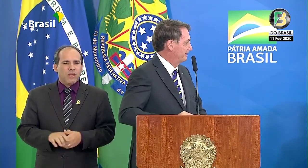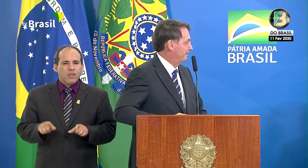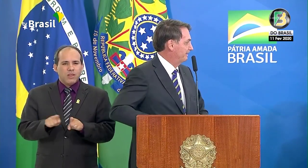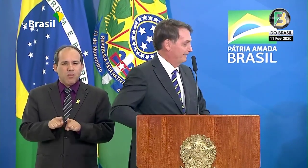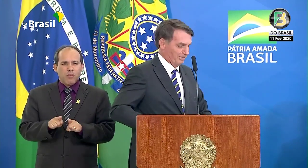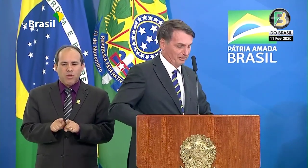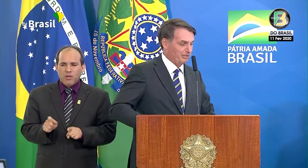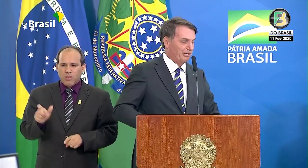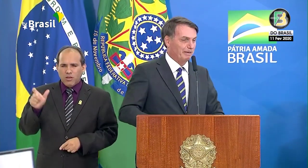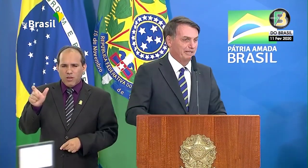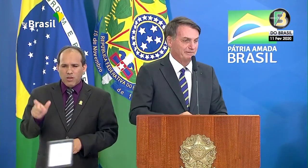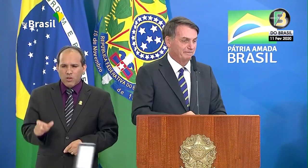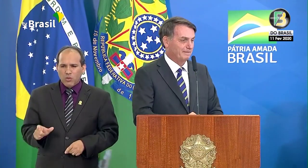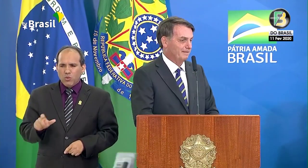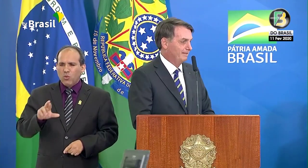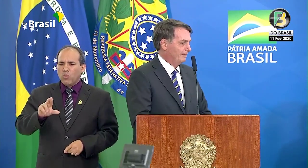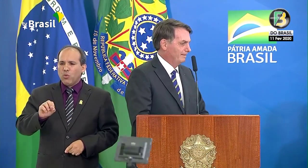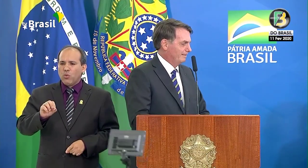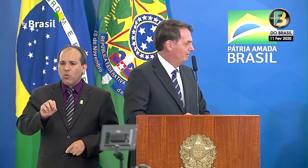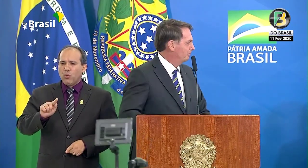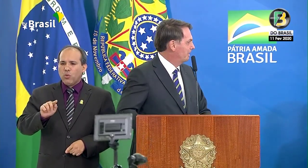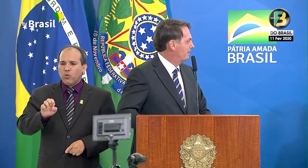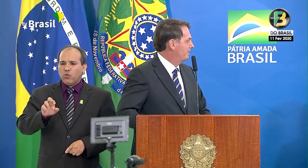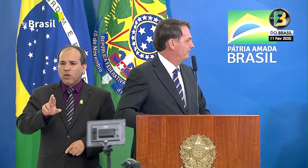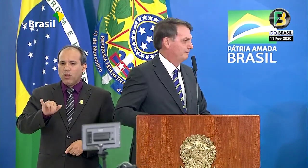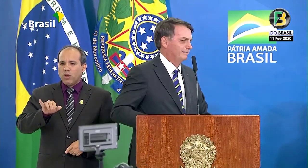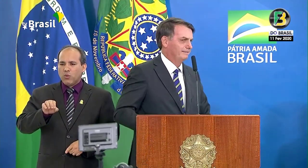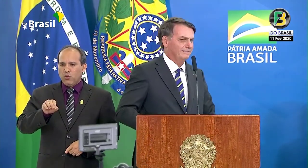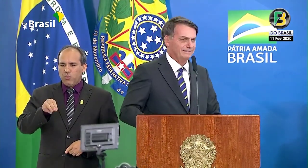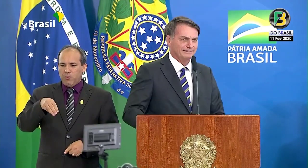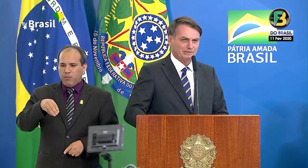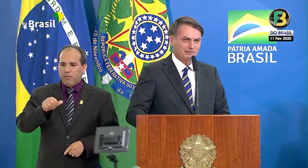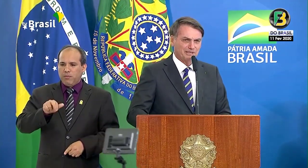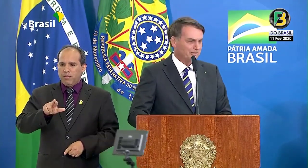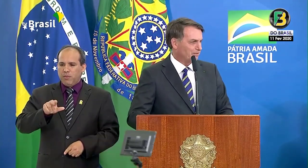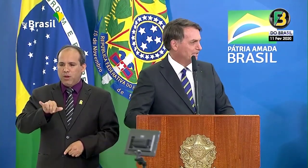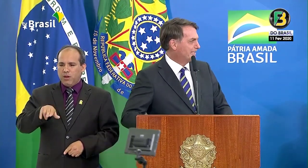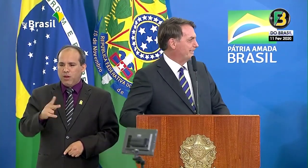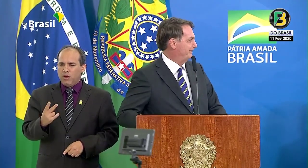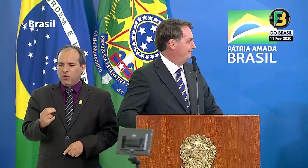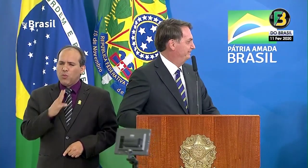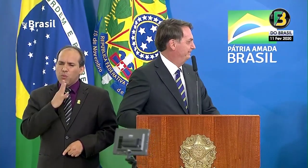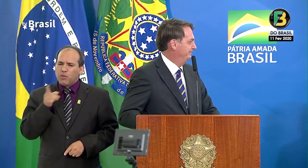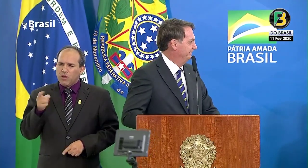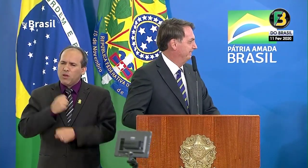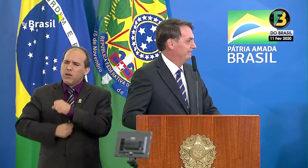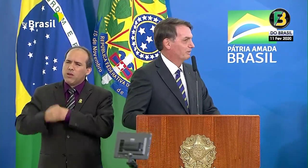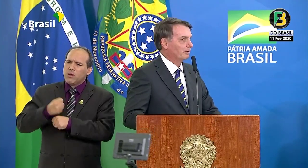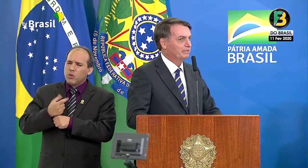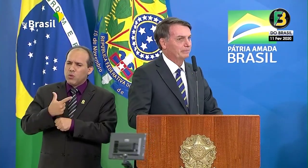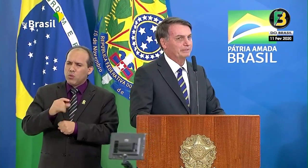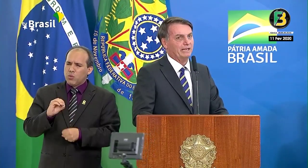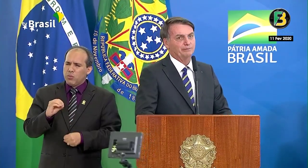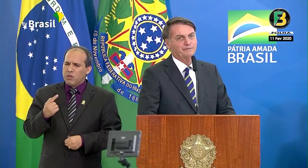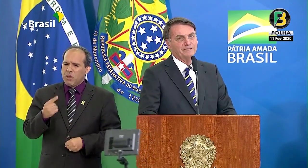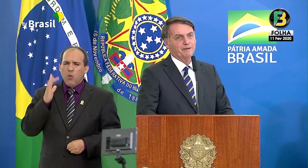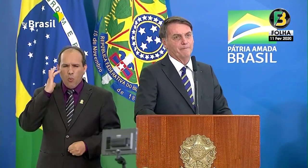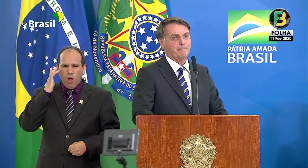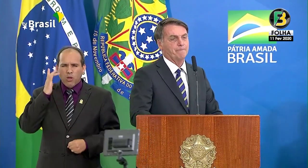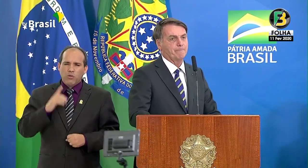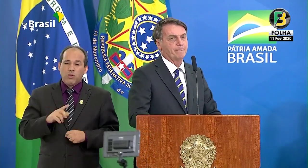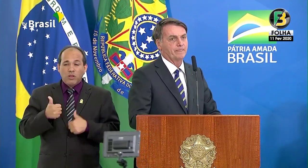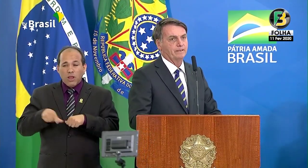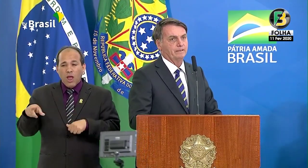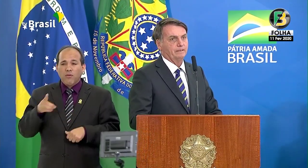Prezado Rogério Marinho, eu conheci, se eu não me engano, em 2007, como deputado